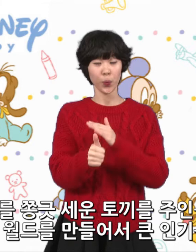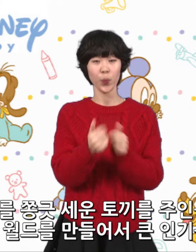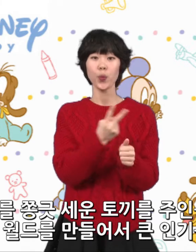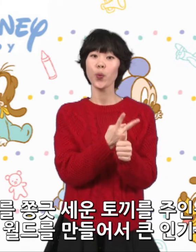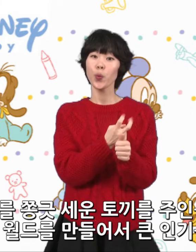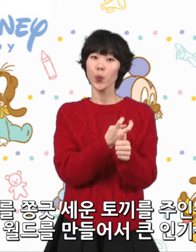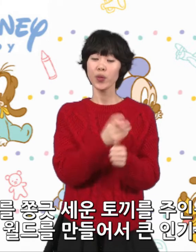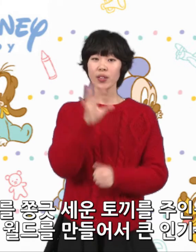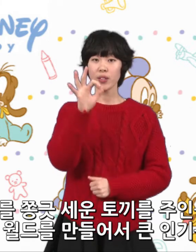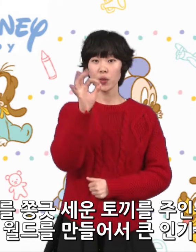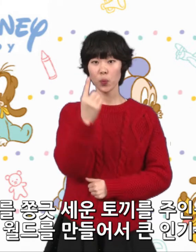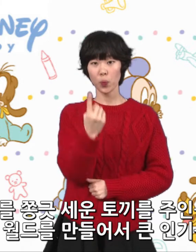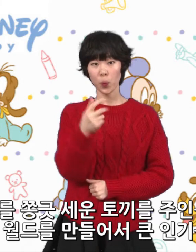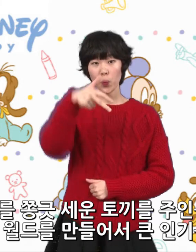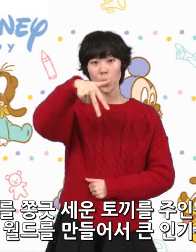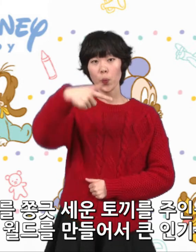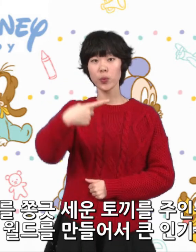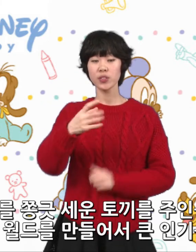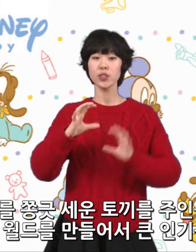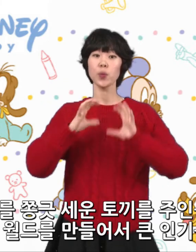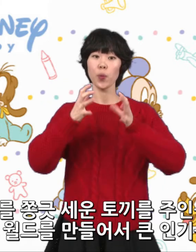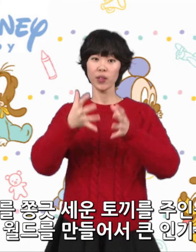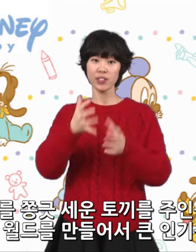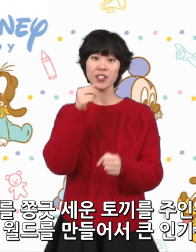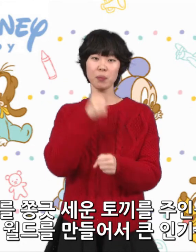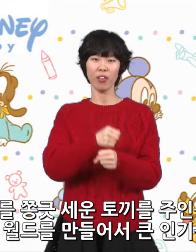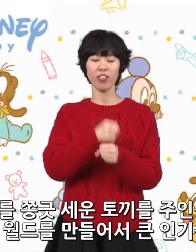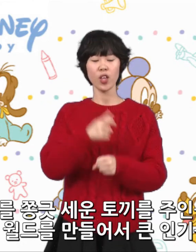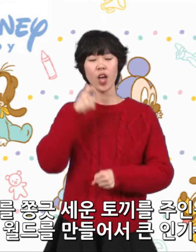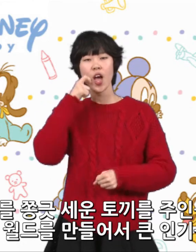주인공으로 토끼 오즈월드를 만들어서 큰 인기를 끌었어요.